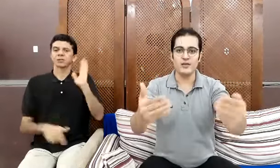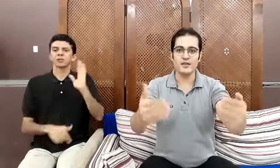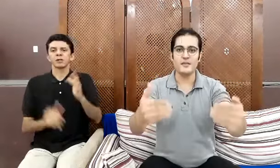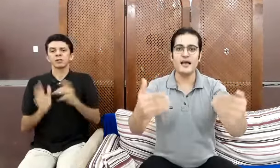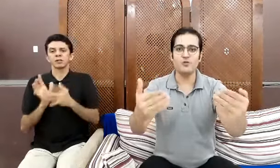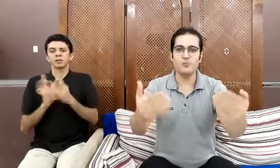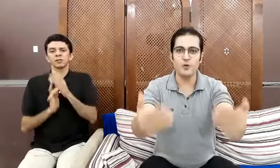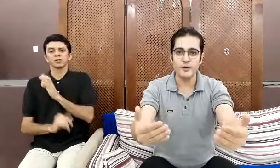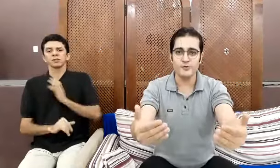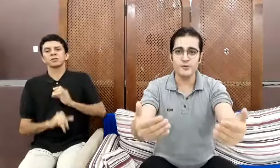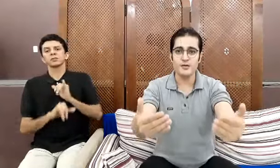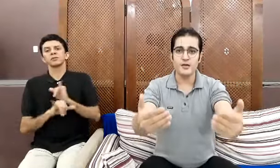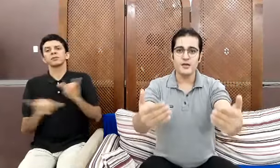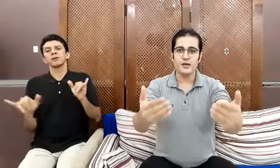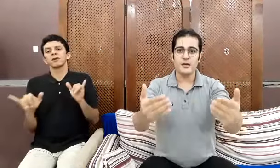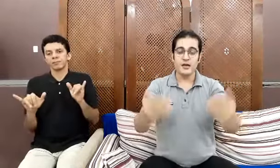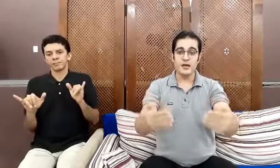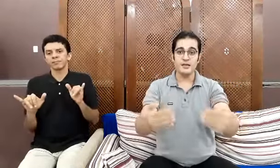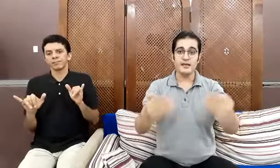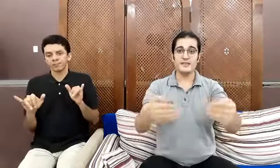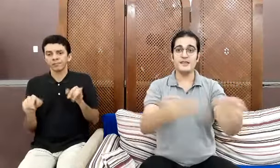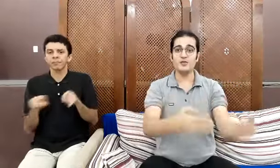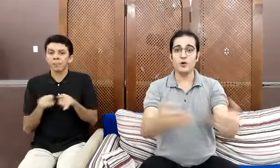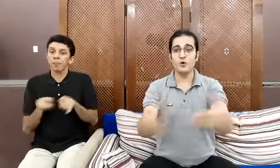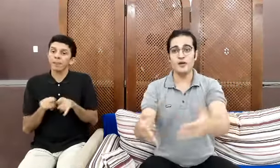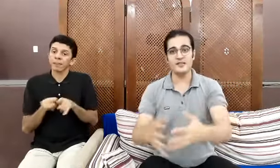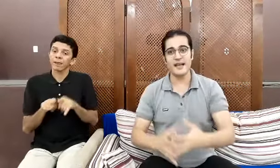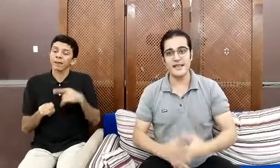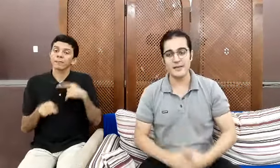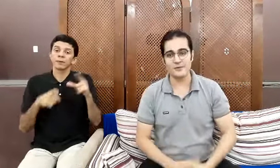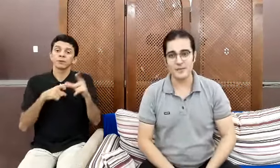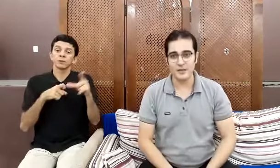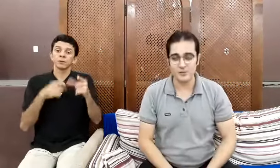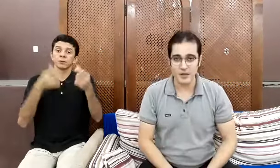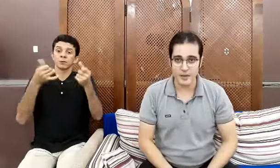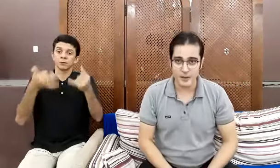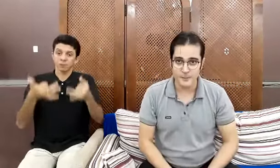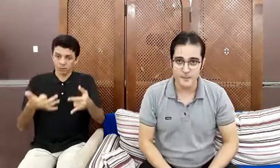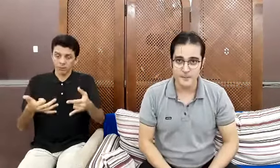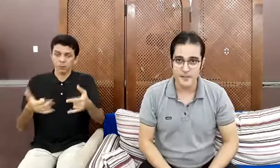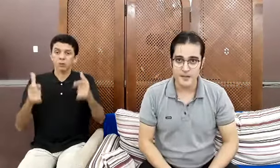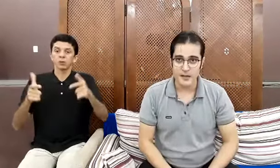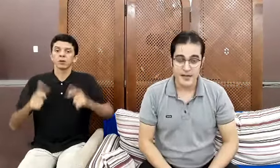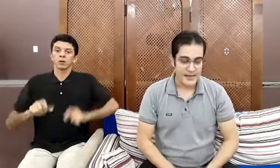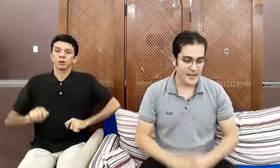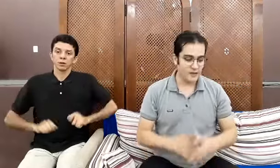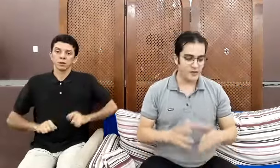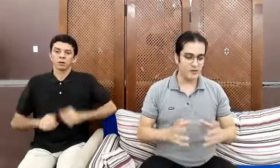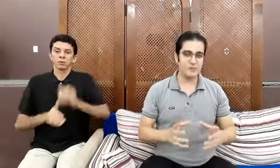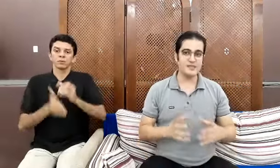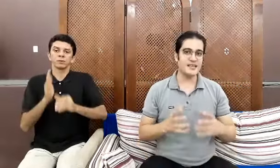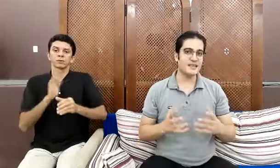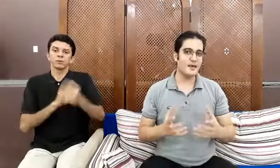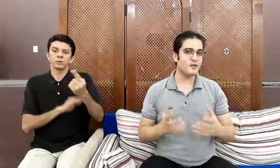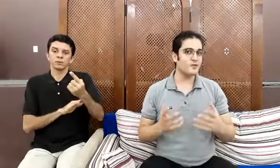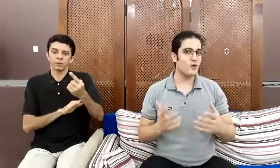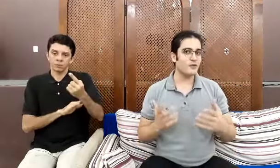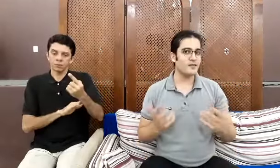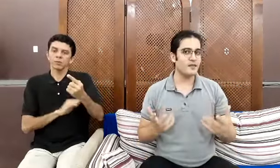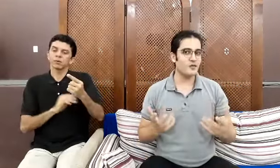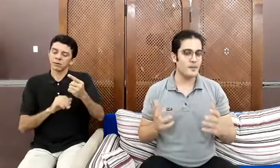Cristo, determinado por Deus e descrito por Lucas lá em Atos capítulo 1. E aqui nós vemos exatamente